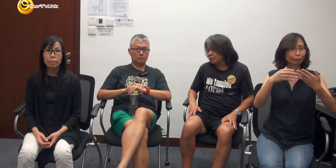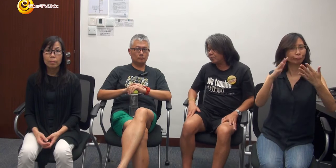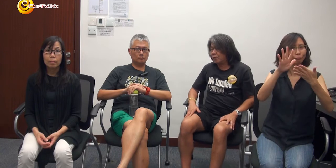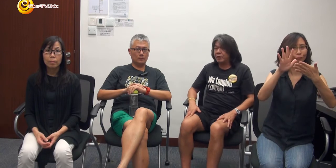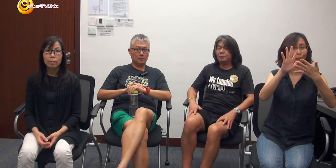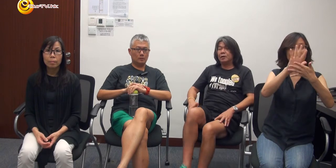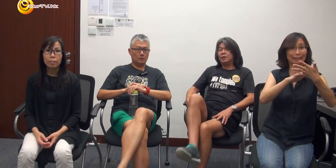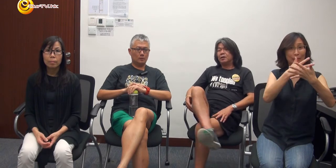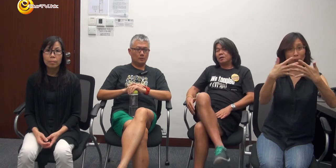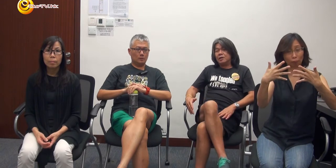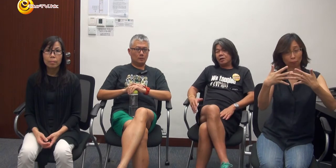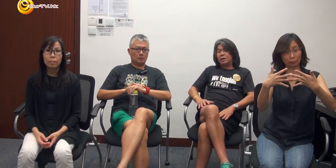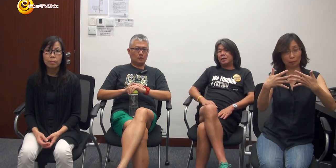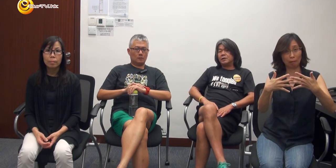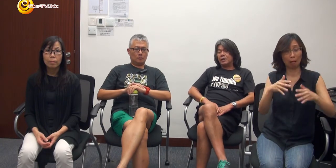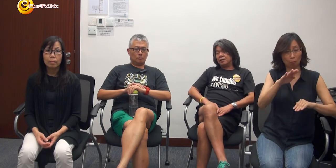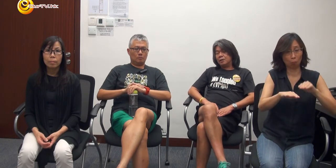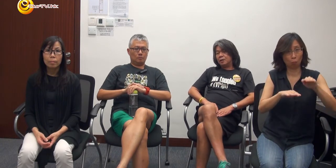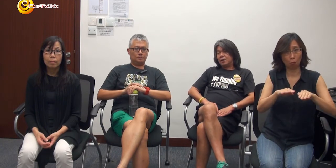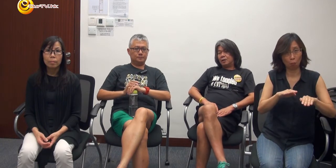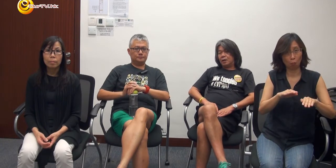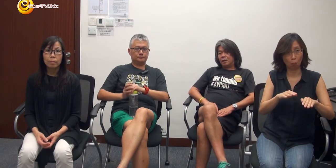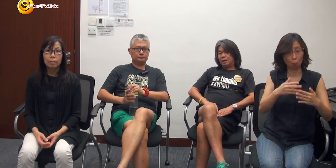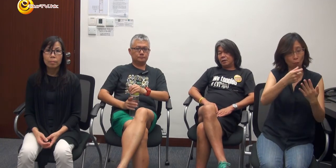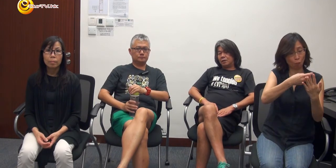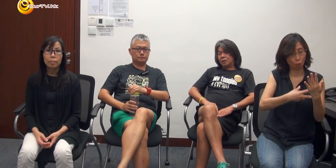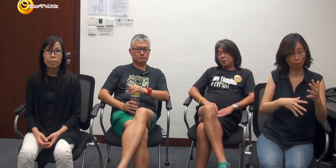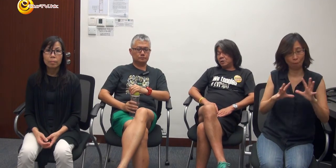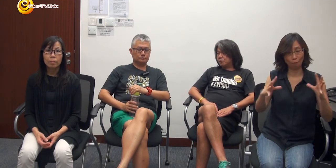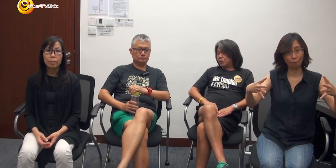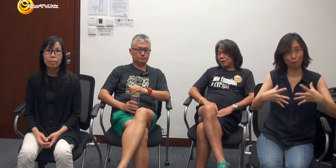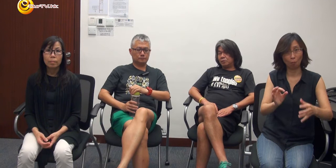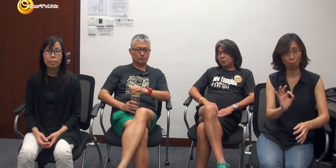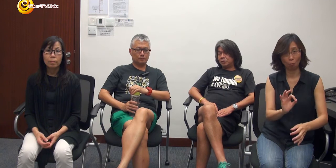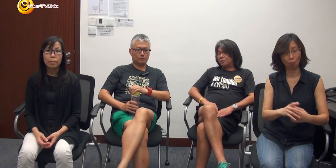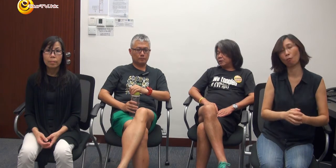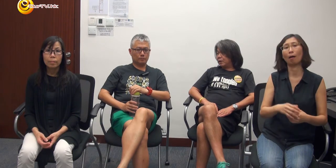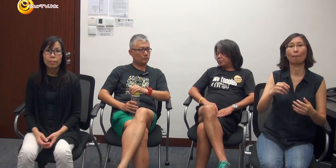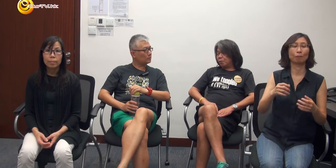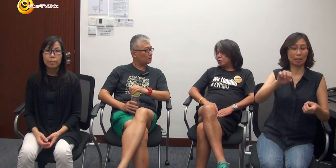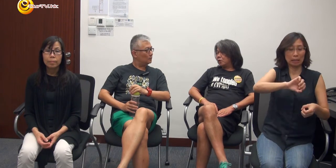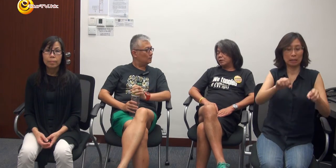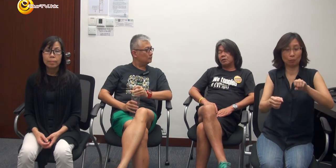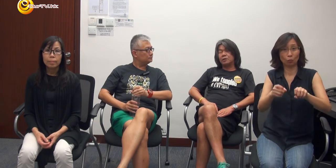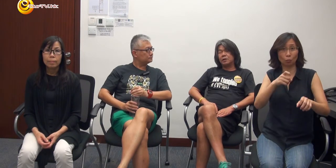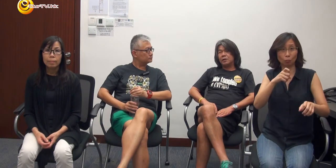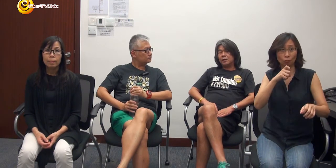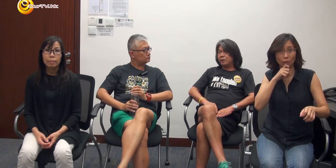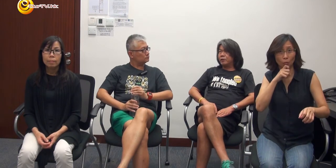埋一個範圍啊嘛。咁而另外問題就係、是，如果驗到嘅時候有乜嘢保障咧？其實我覺得政府應